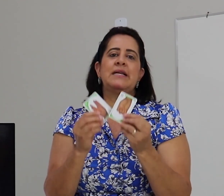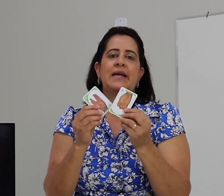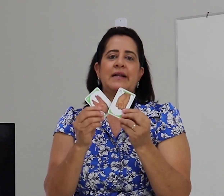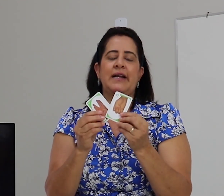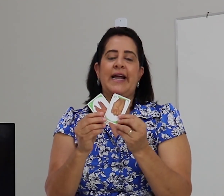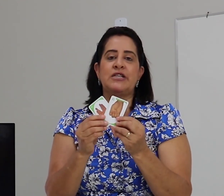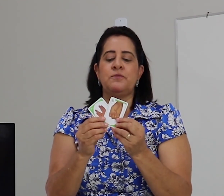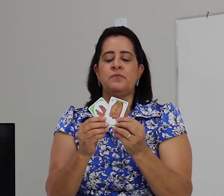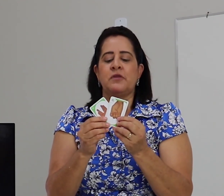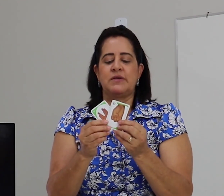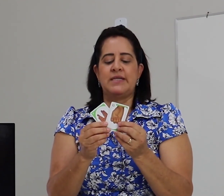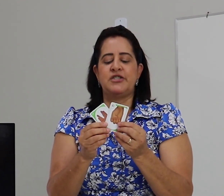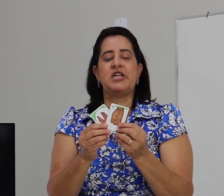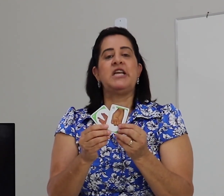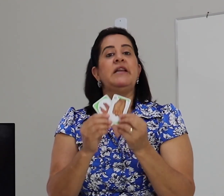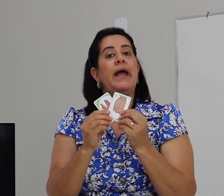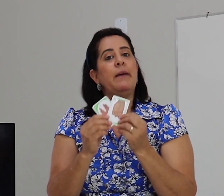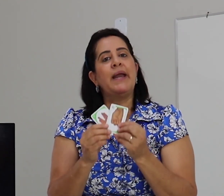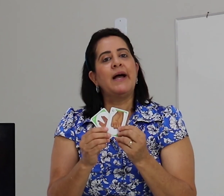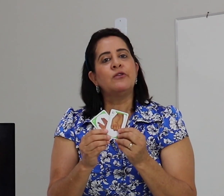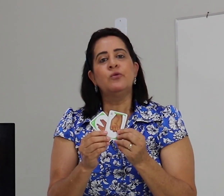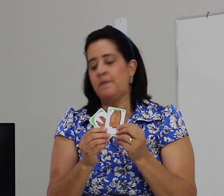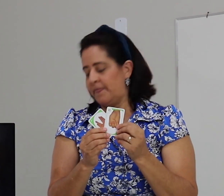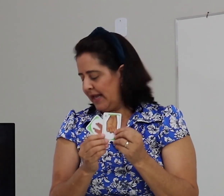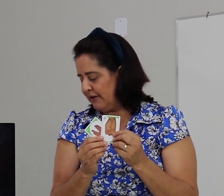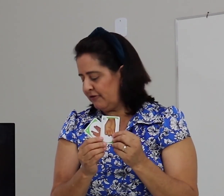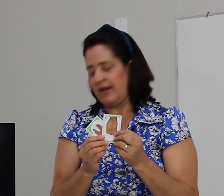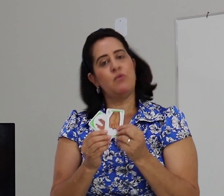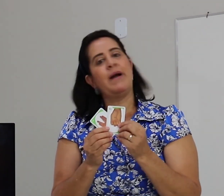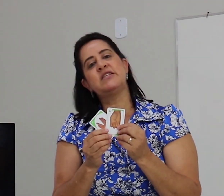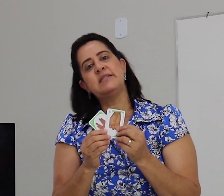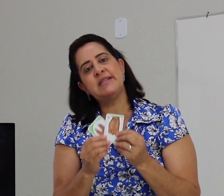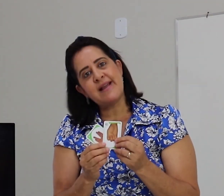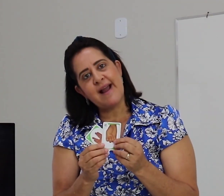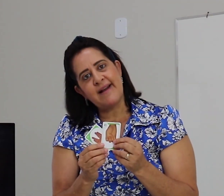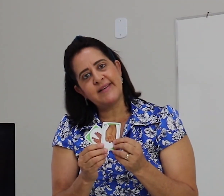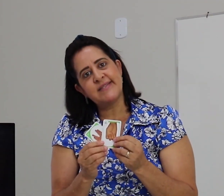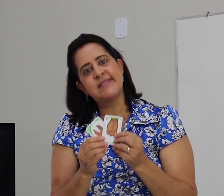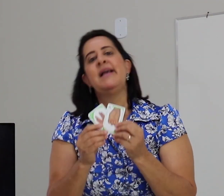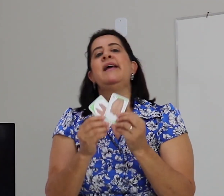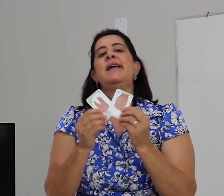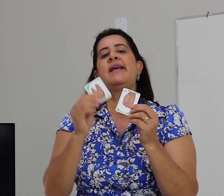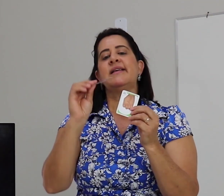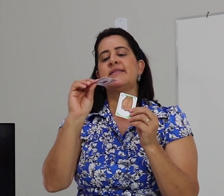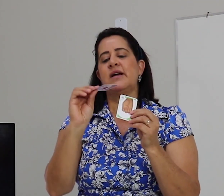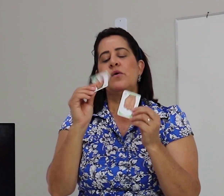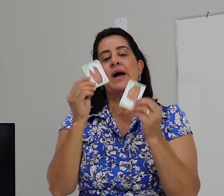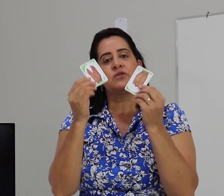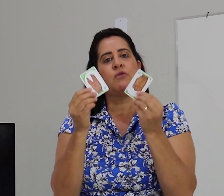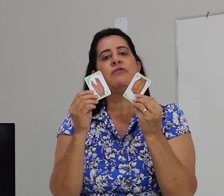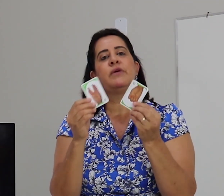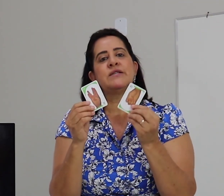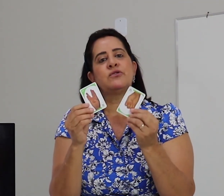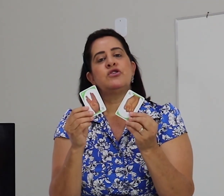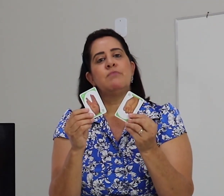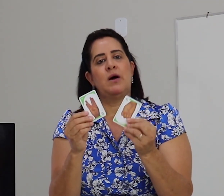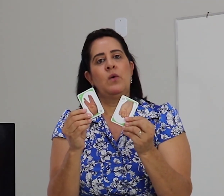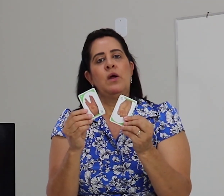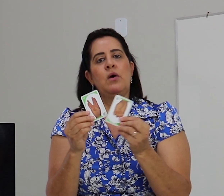na internet. Você adquire, é barato, ele vem com mais de 100 cartas, que são as configurações de mão. Como